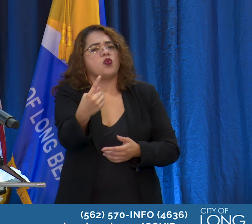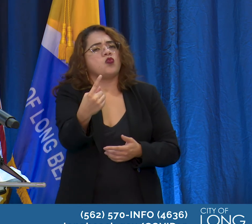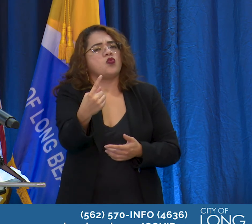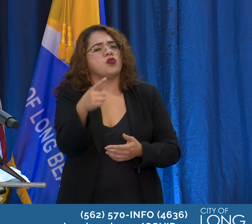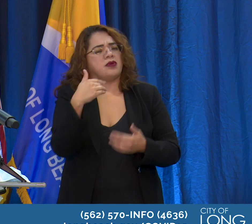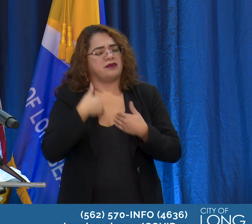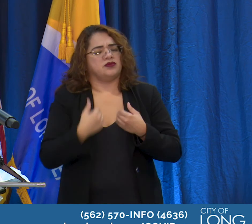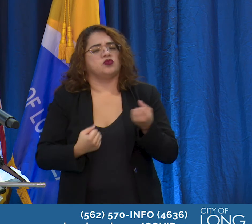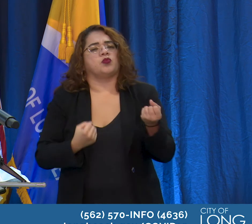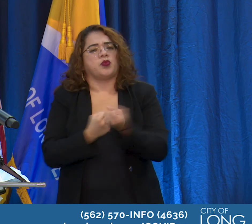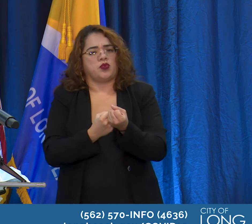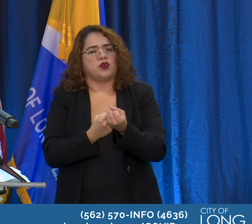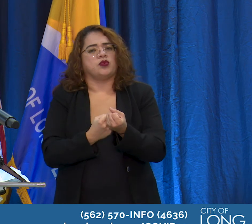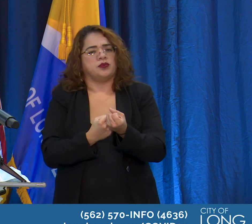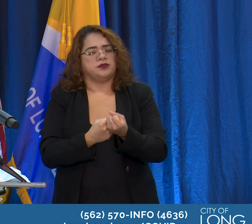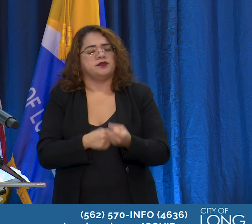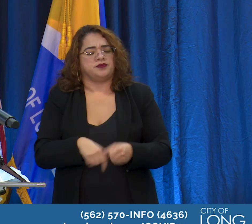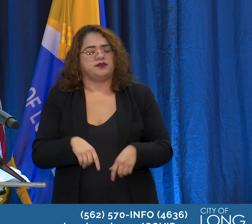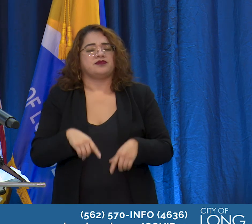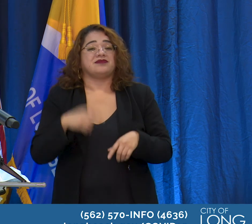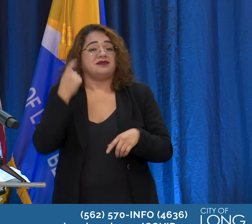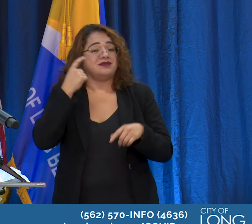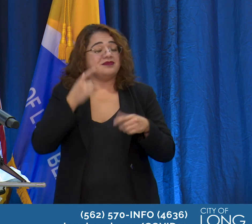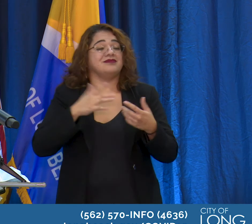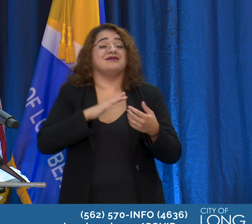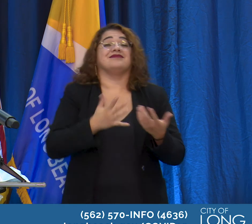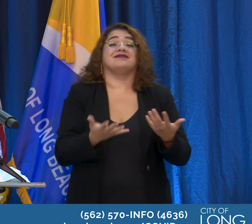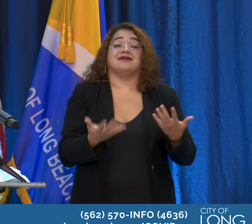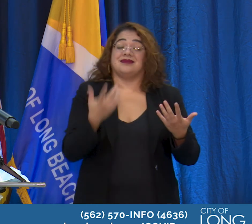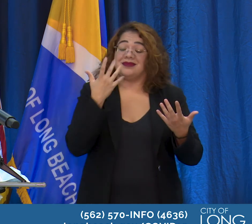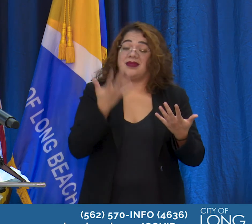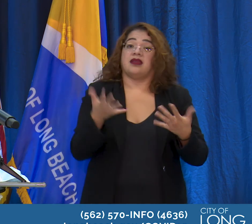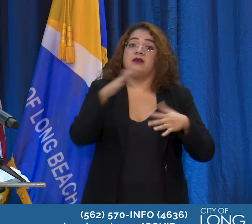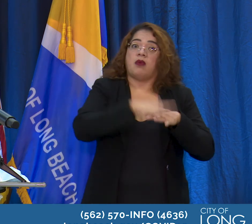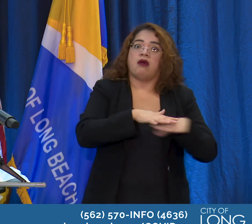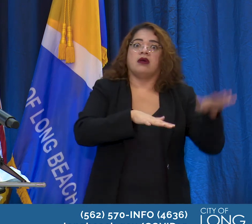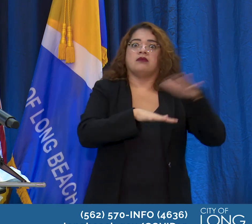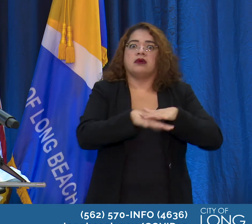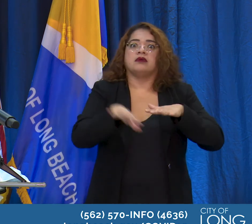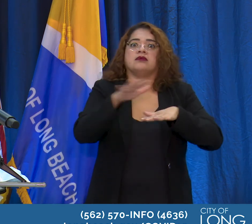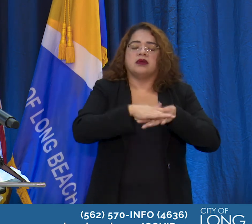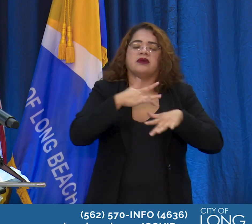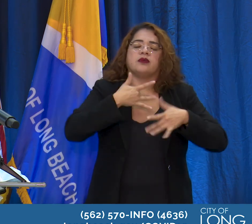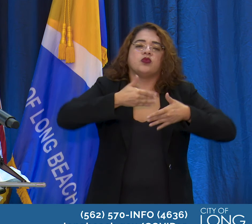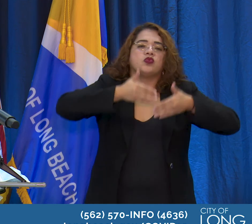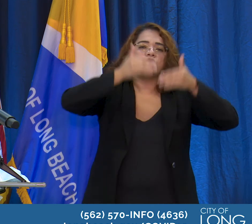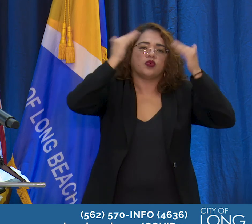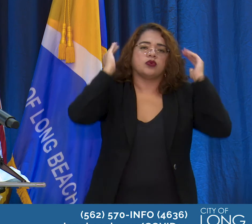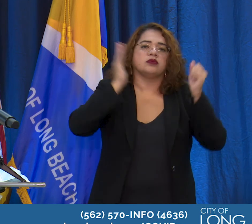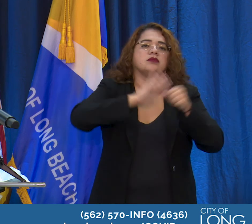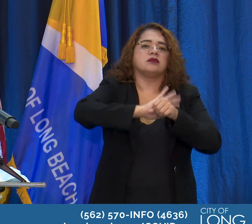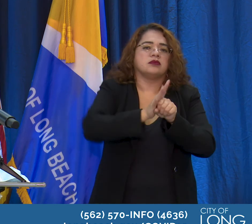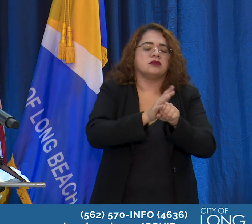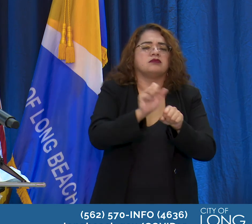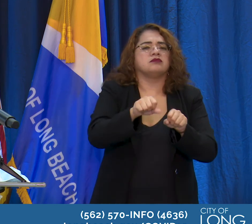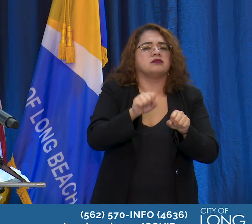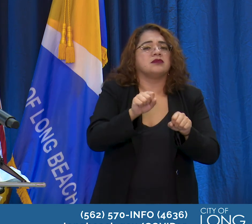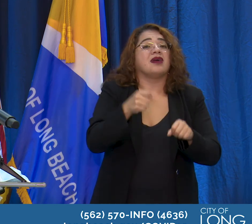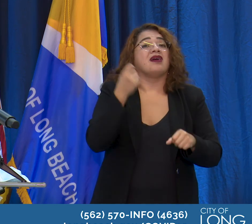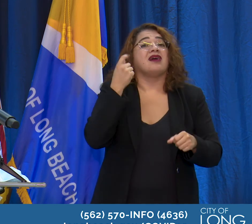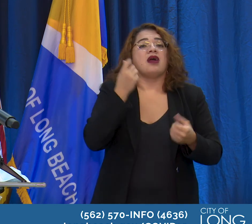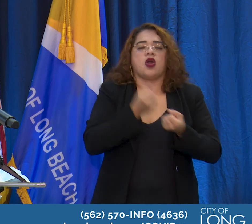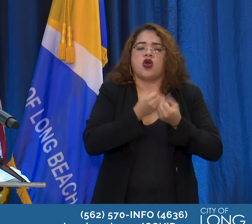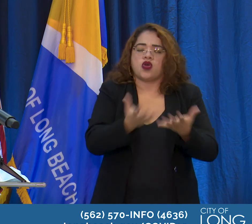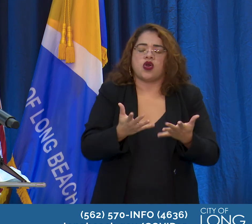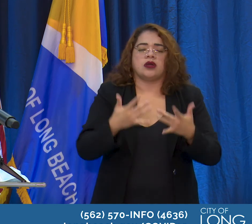o un ser querido se siente abrumado por emociones como tristeza, depresión, ansiedad o ideas